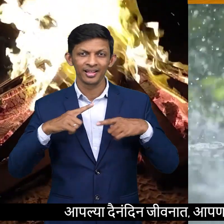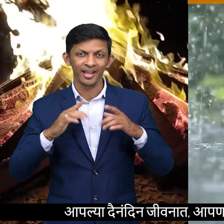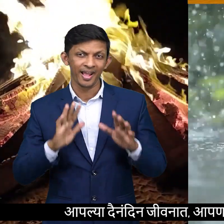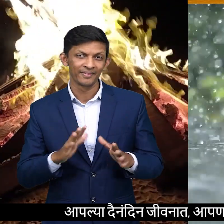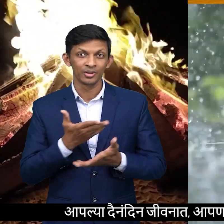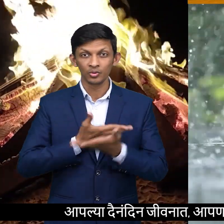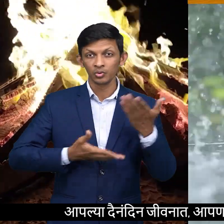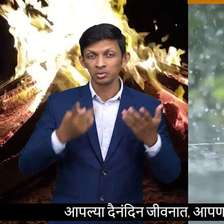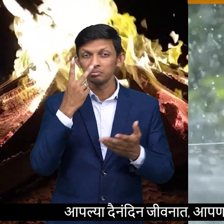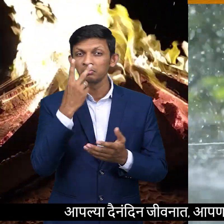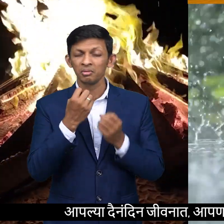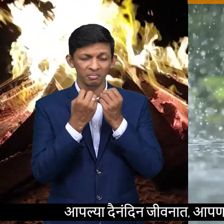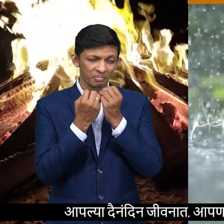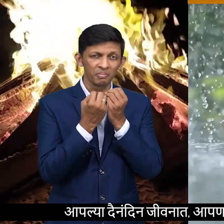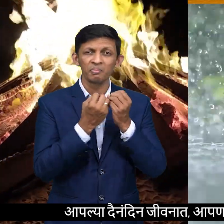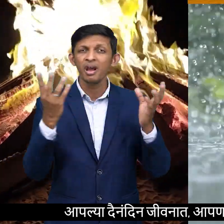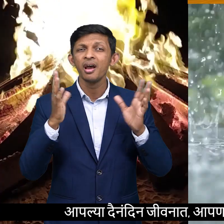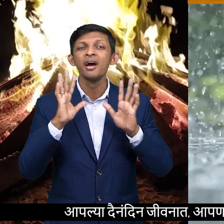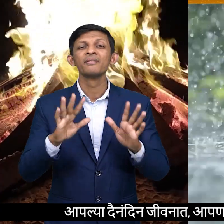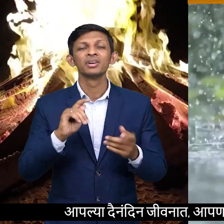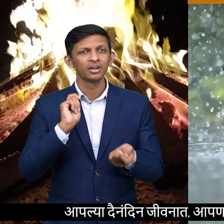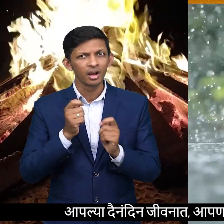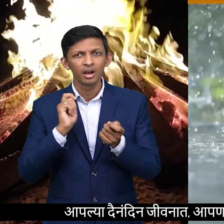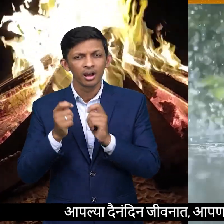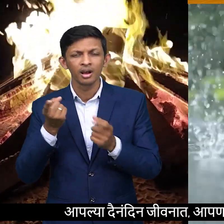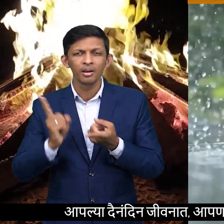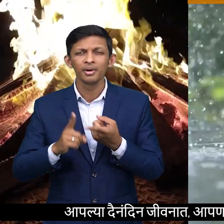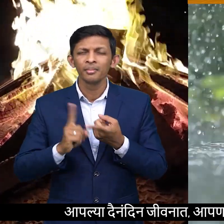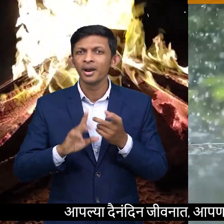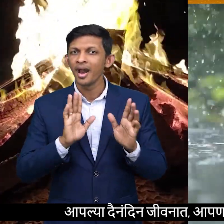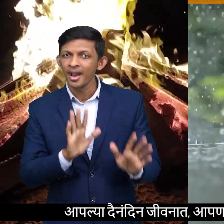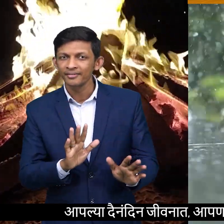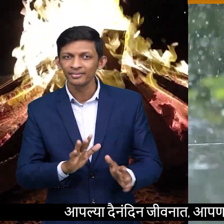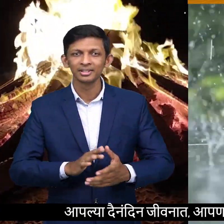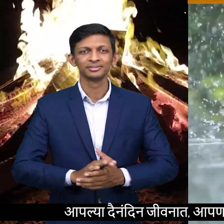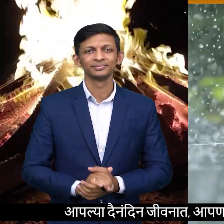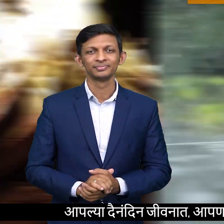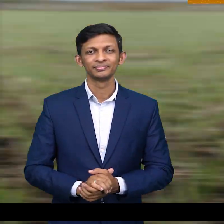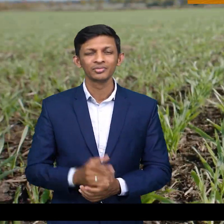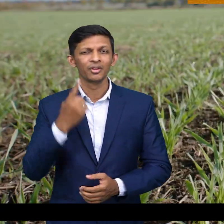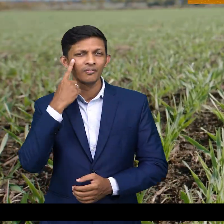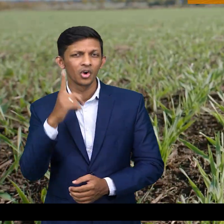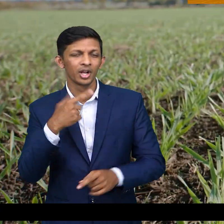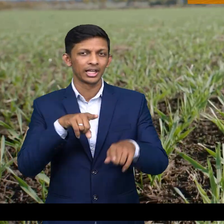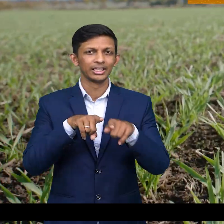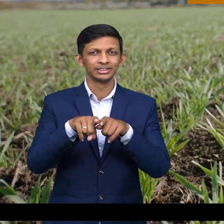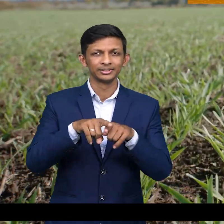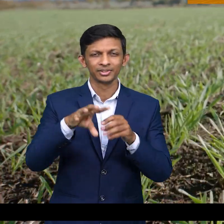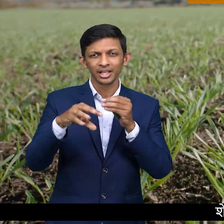आपल्या दैनंदिन जीवनात आपण आपल्या आजूबाजूला अनेक बदल घडताना पाहतो.